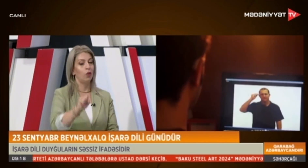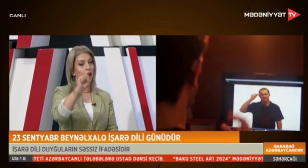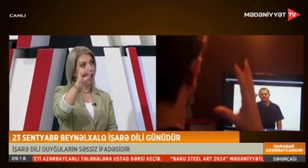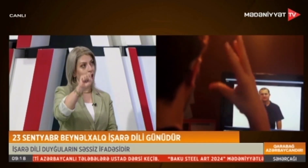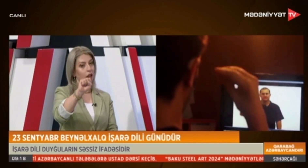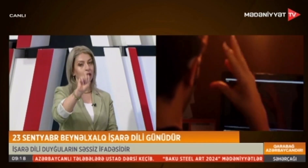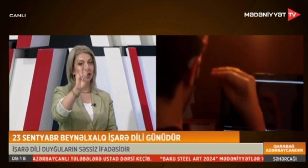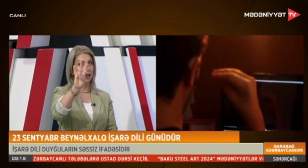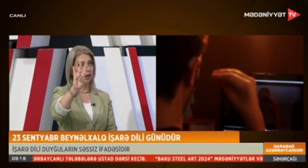A, N, A